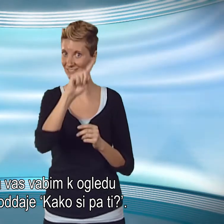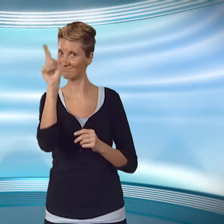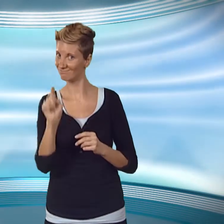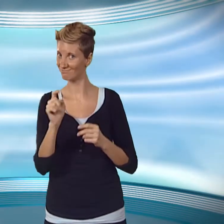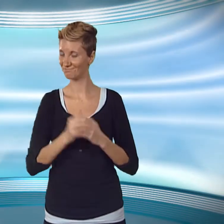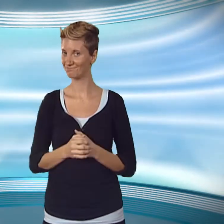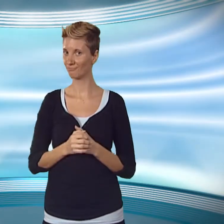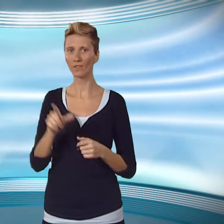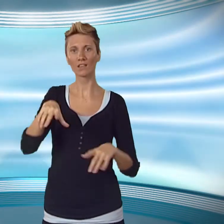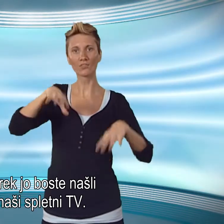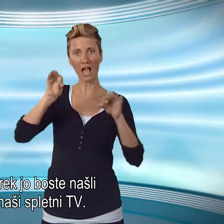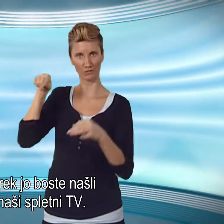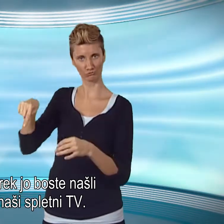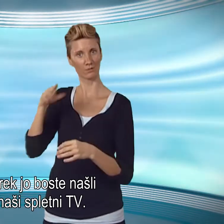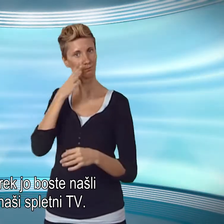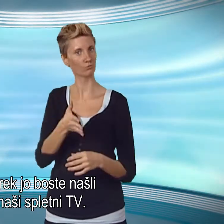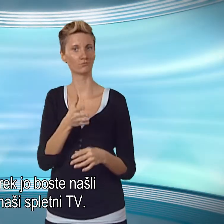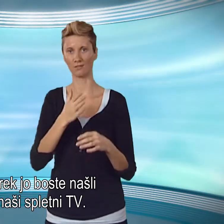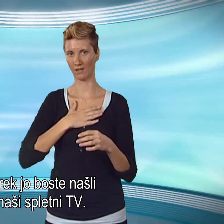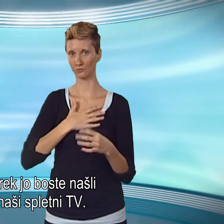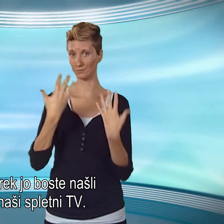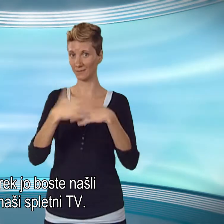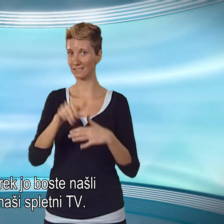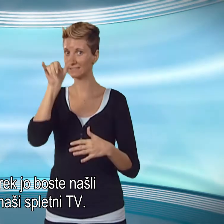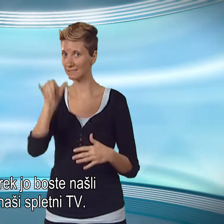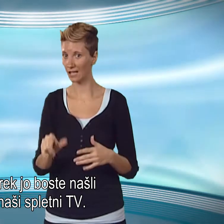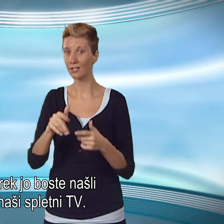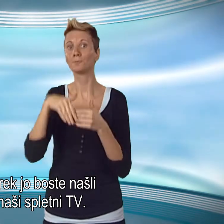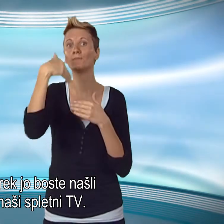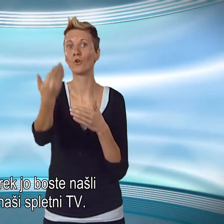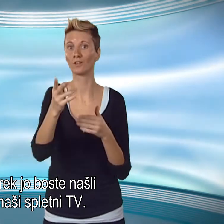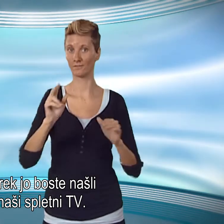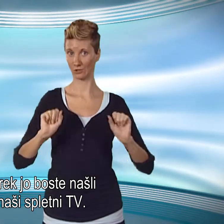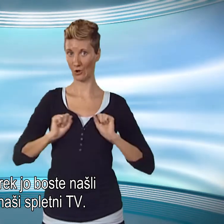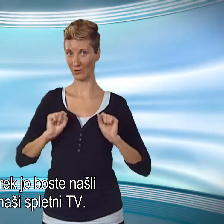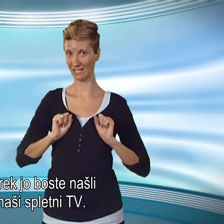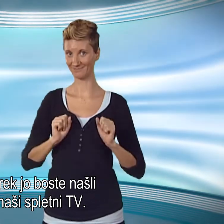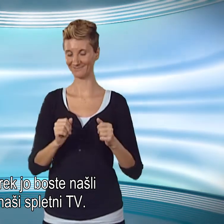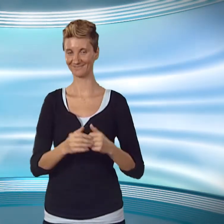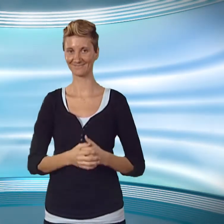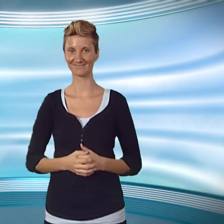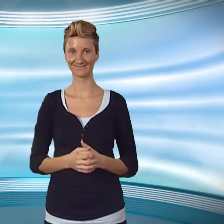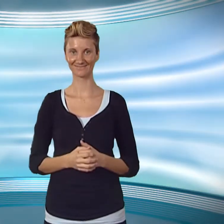ti? Ta torek jo boste našli na naši spletni TV.